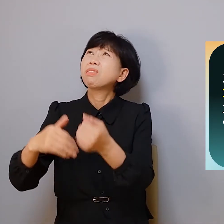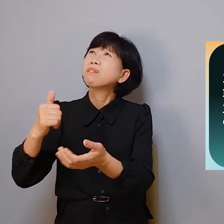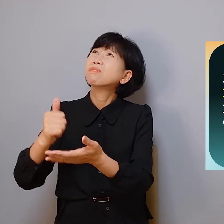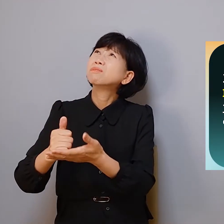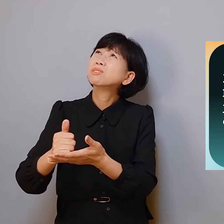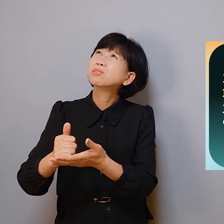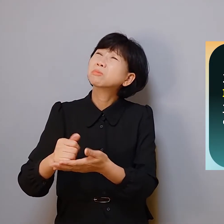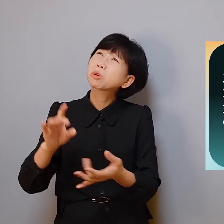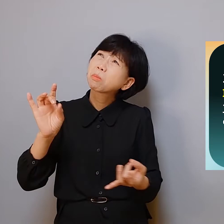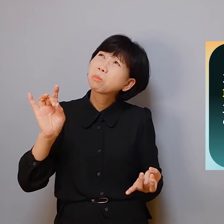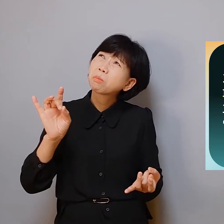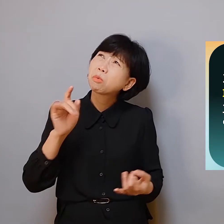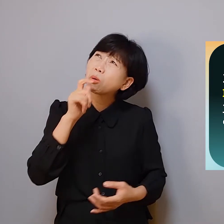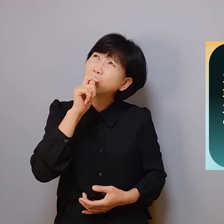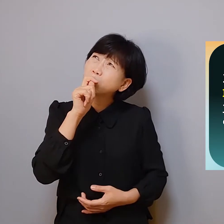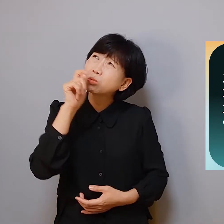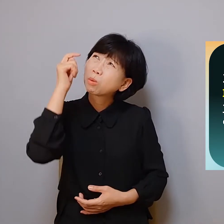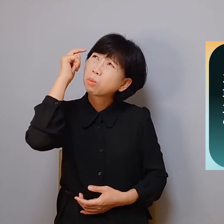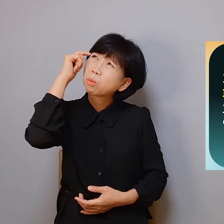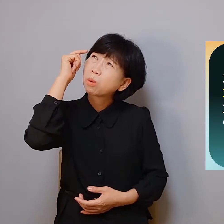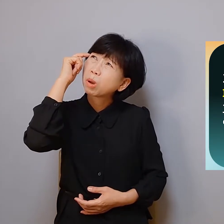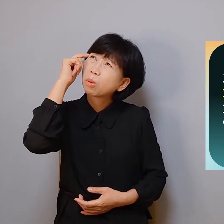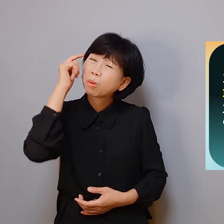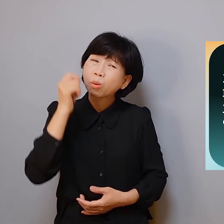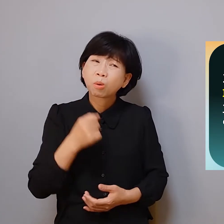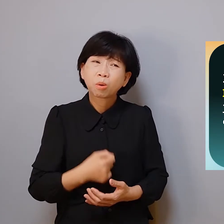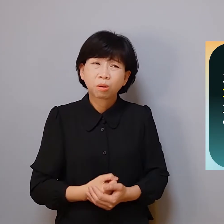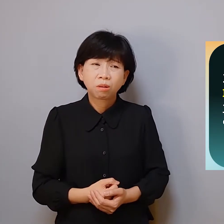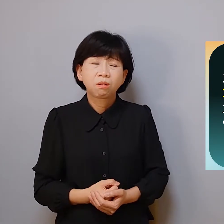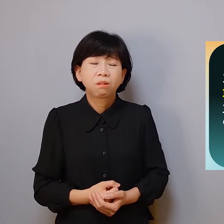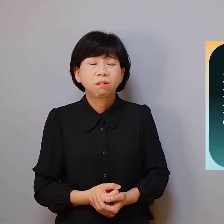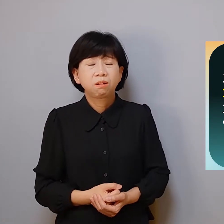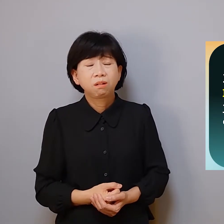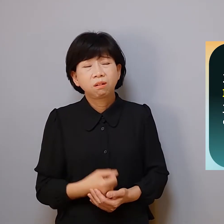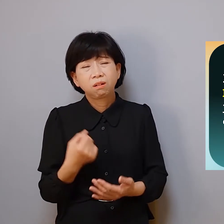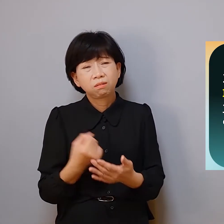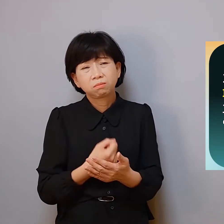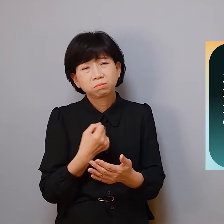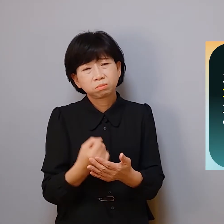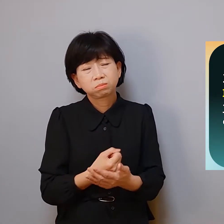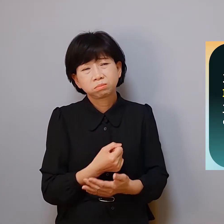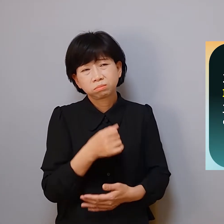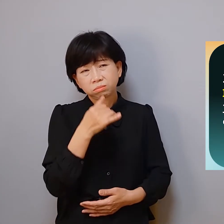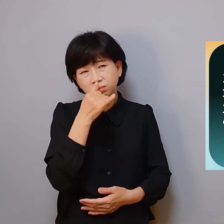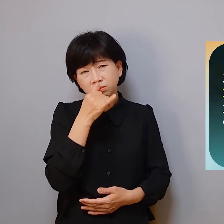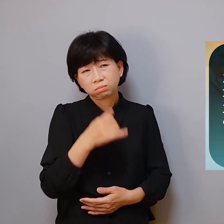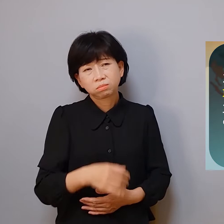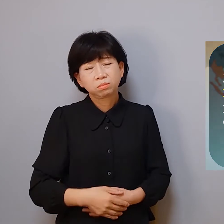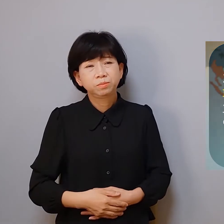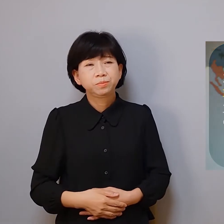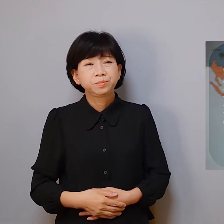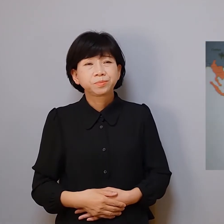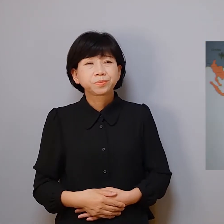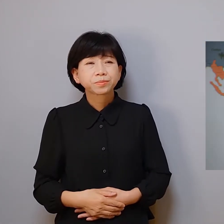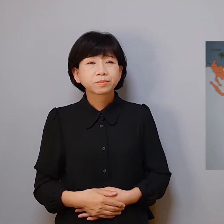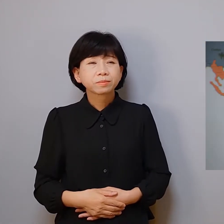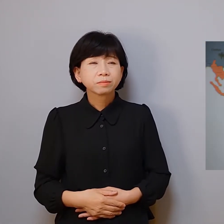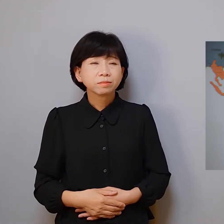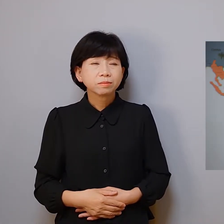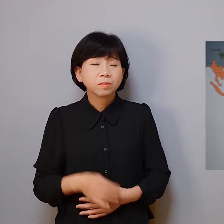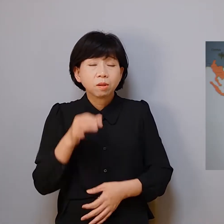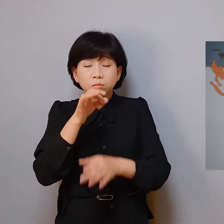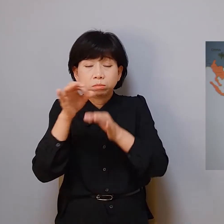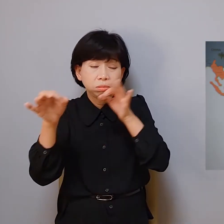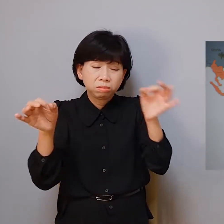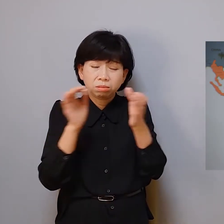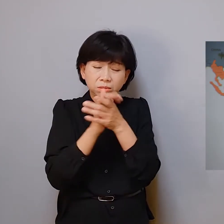하나님 왜 그냥 내버려 두십니까? 하면서 하박국이 안타까워하고 있는 겁니다.